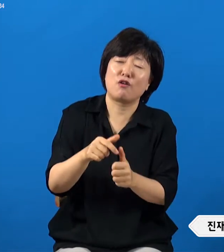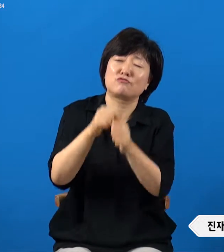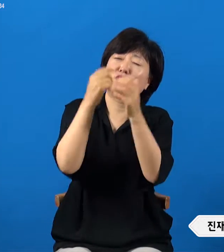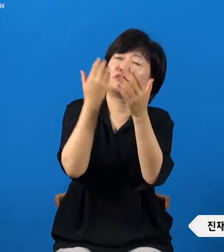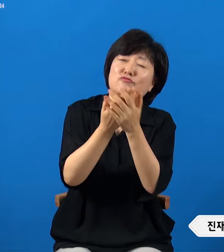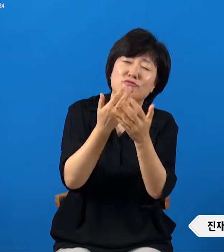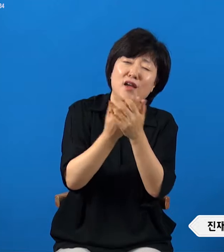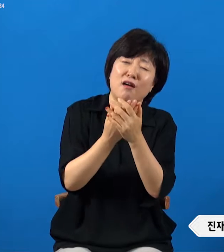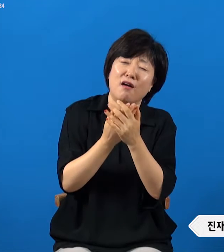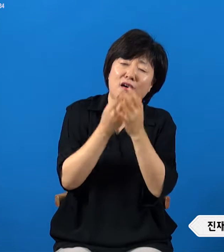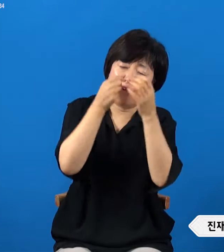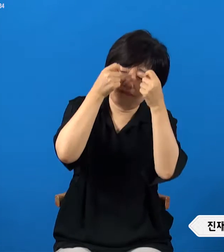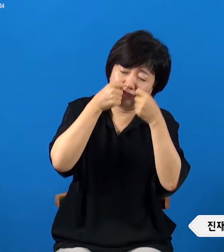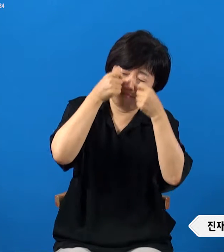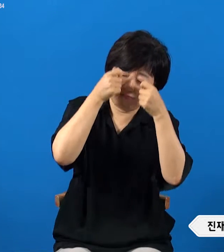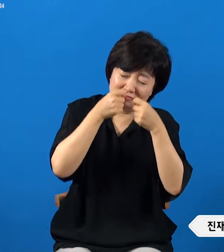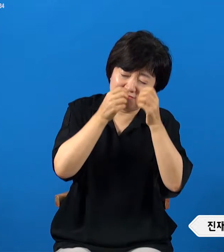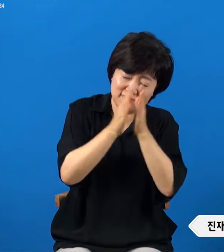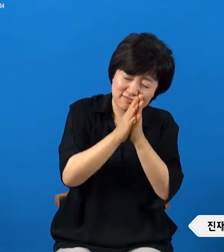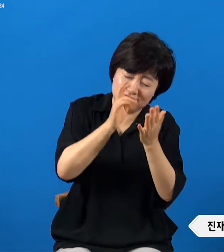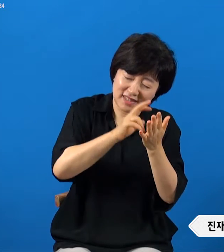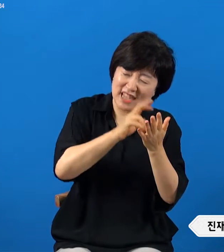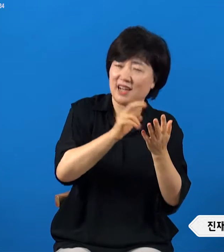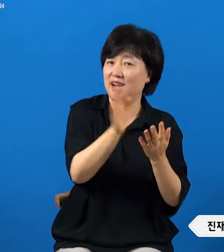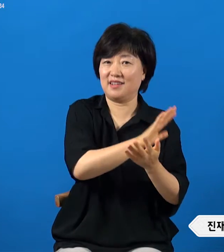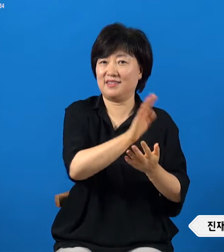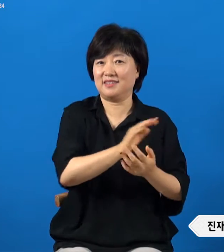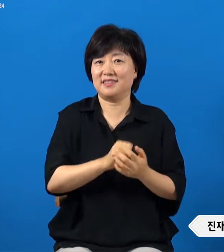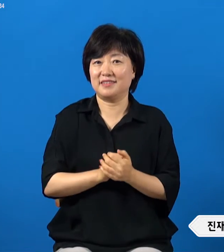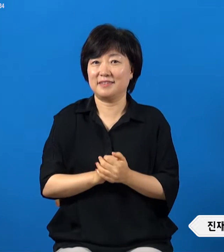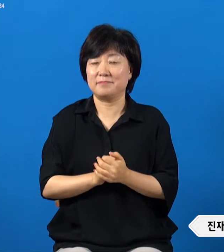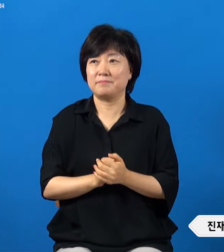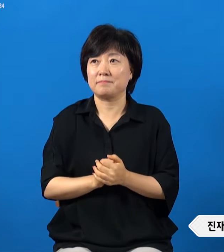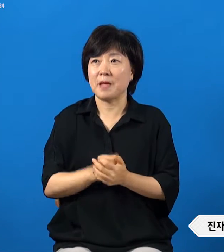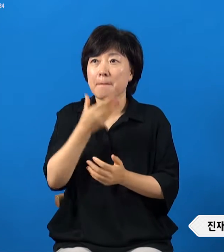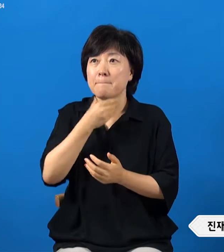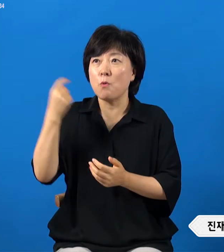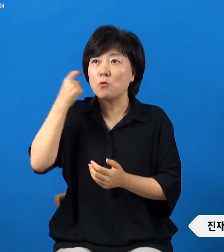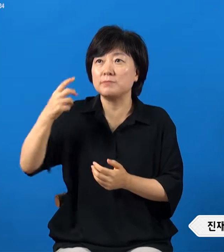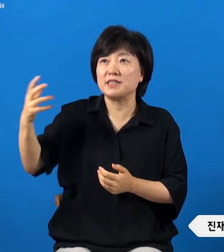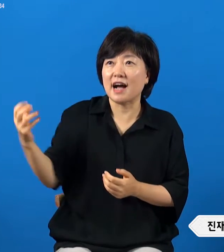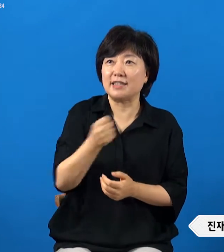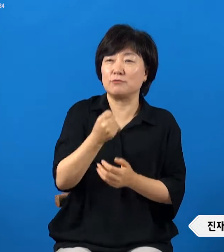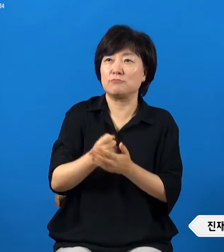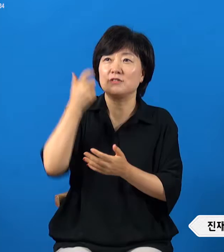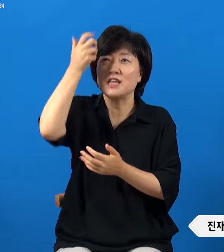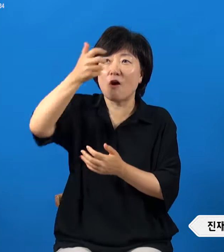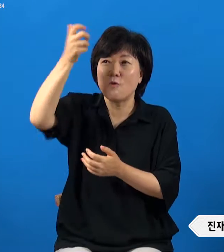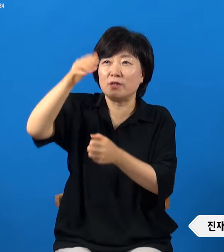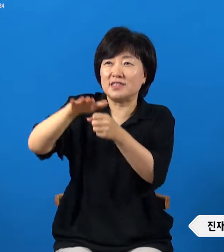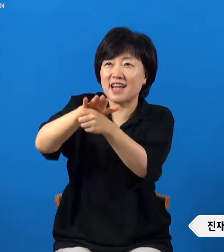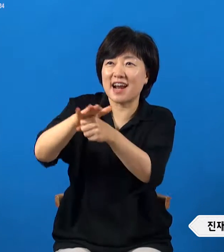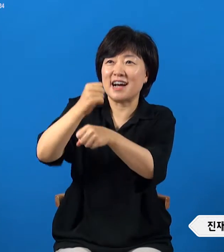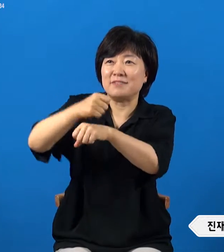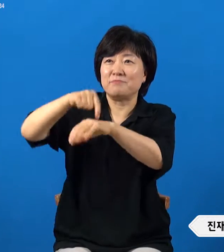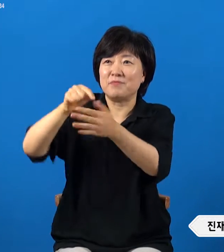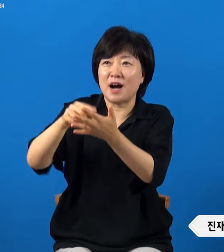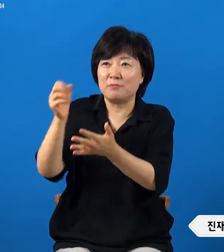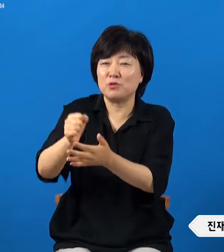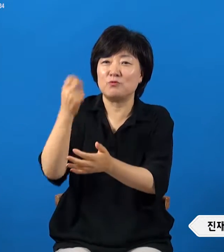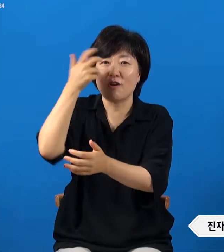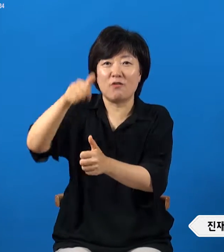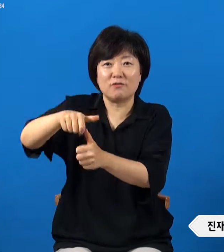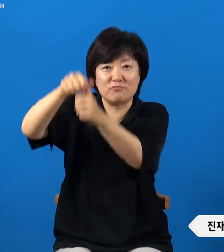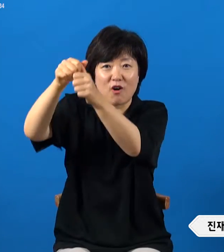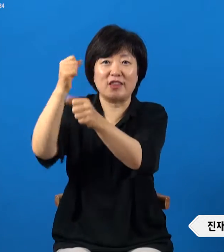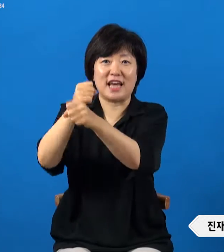열어달라는 기도, 복음의 구령의 열정을 가지고 영혼들을 향한 기도였지 않았을까. 만약